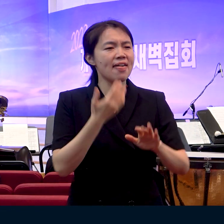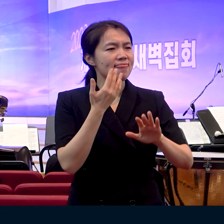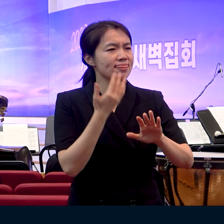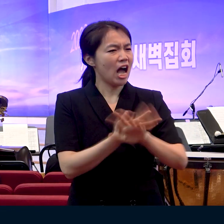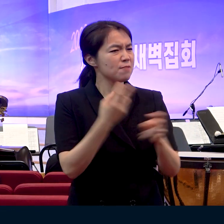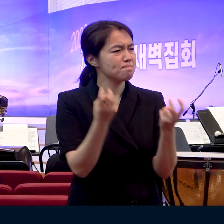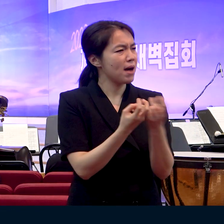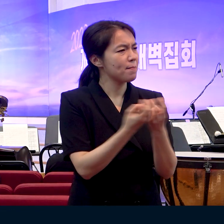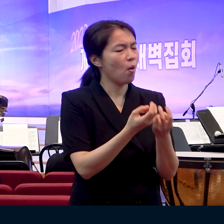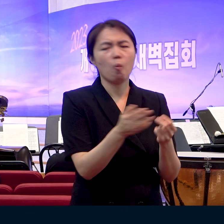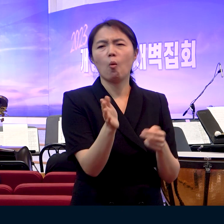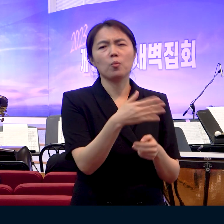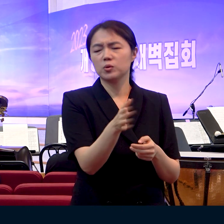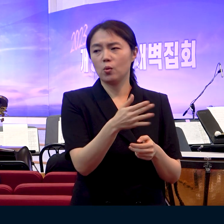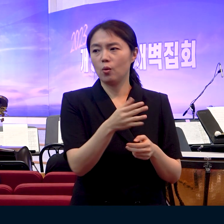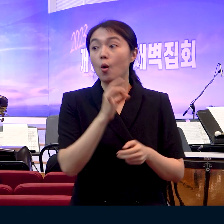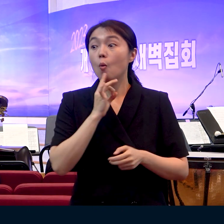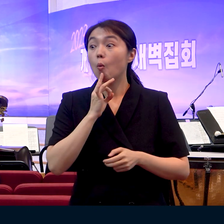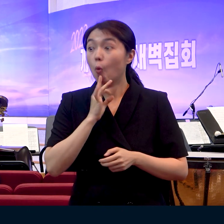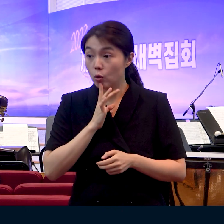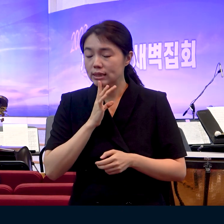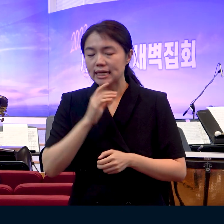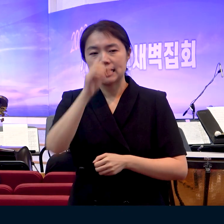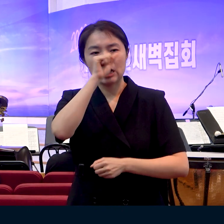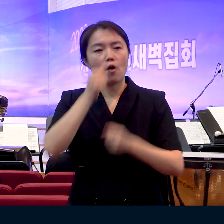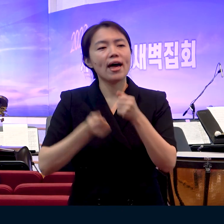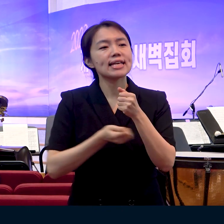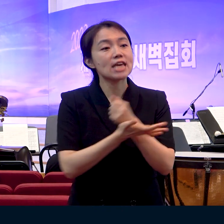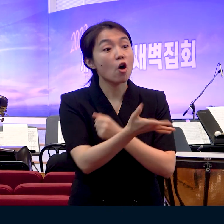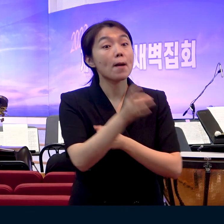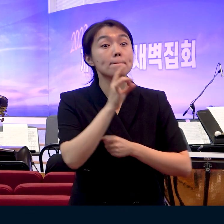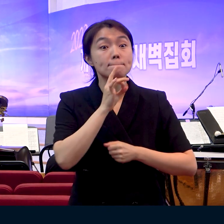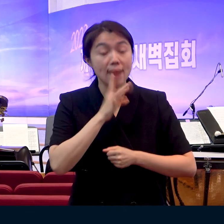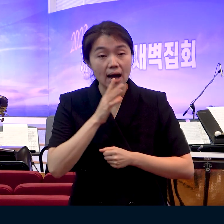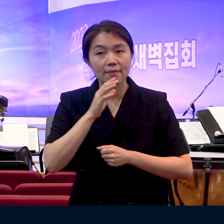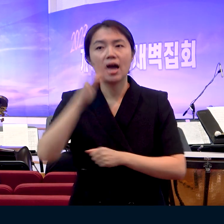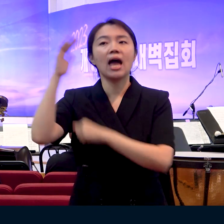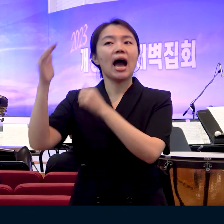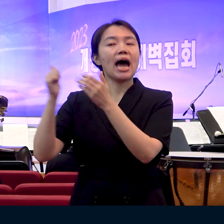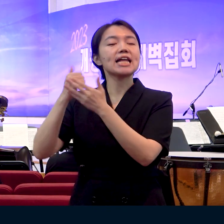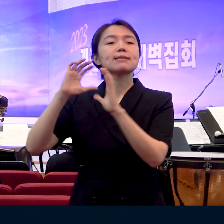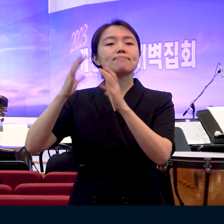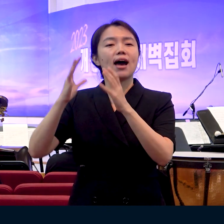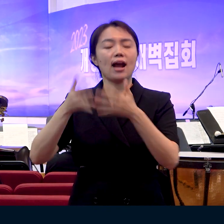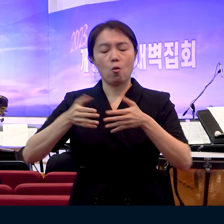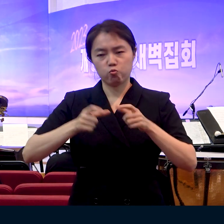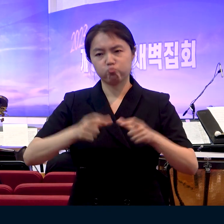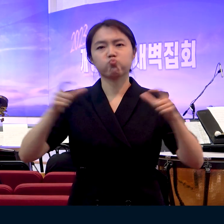아니에요. 바로 오직 선한 영향력으로만 이루어지는 것이다.